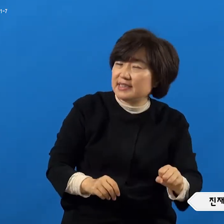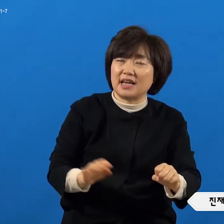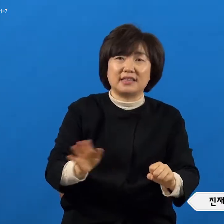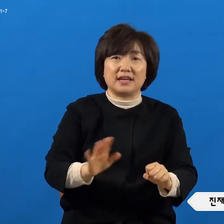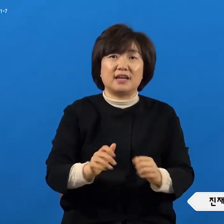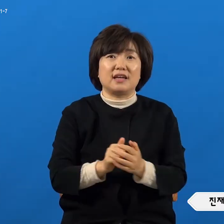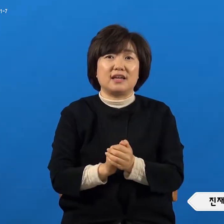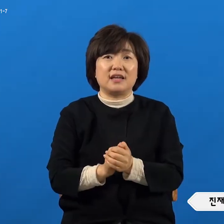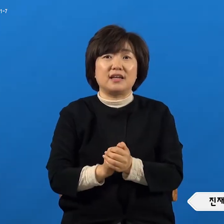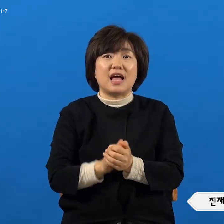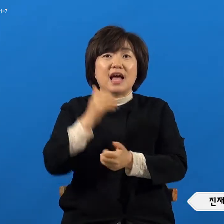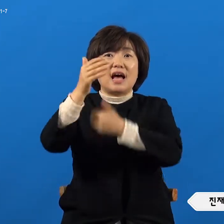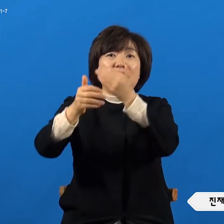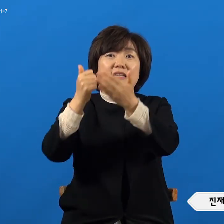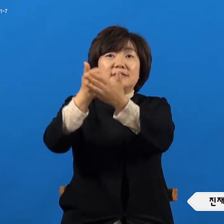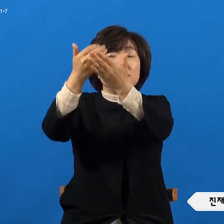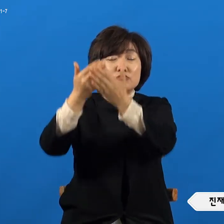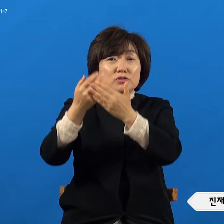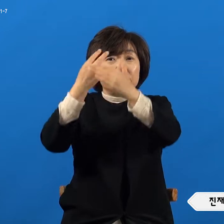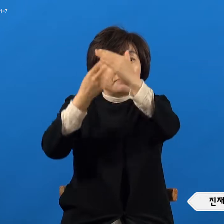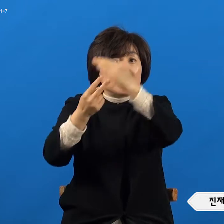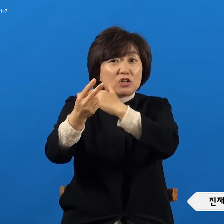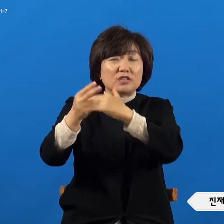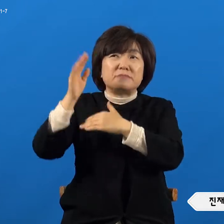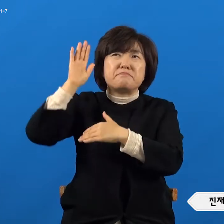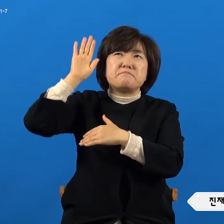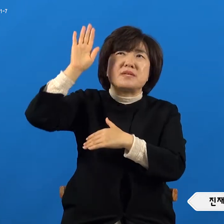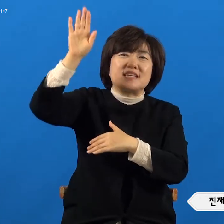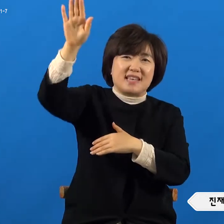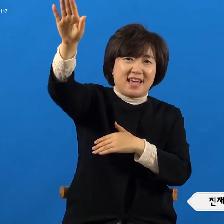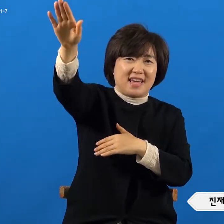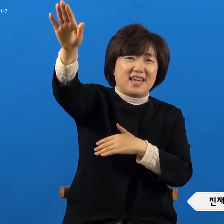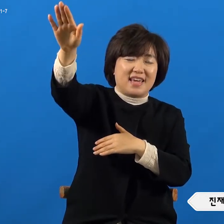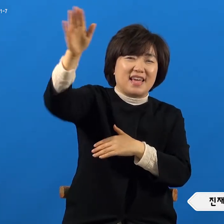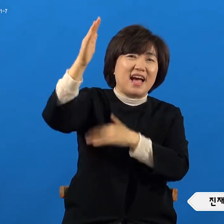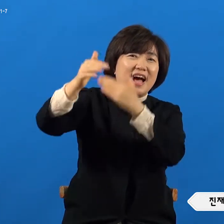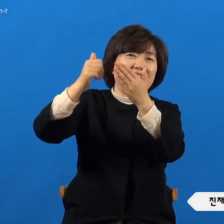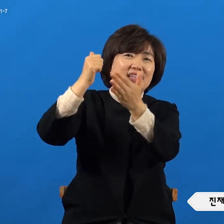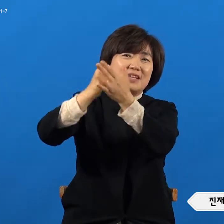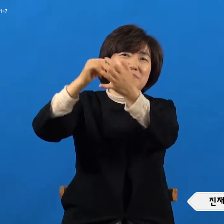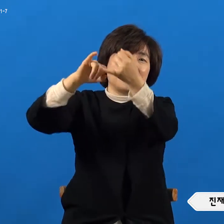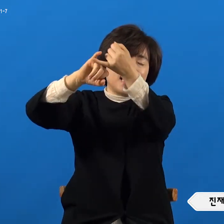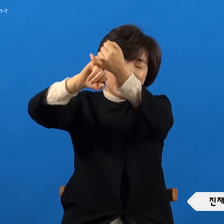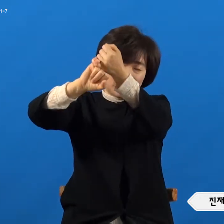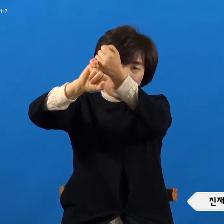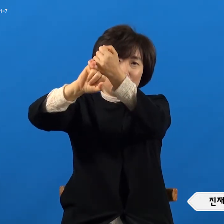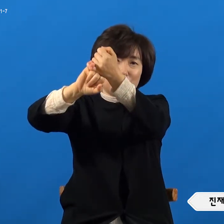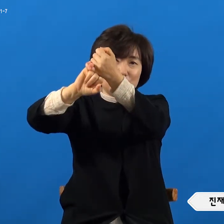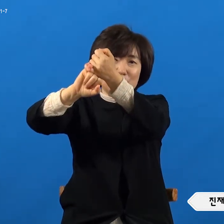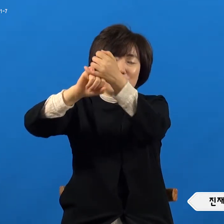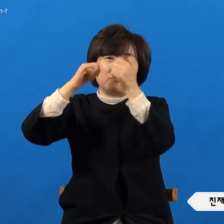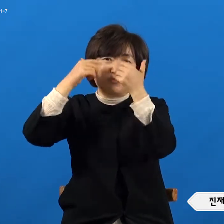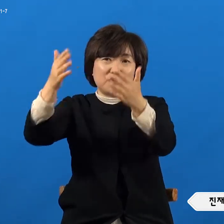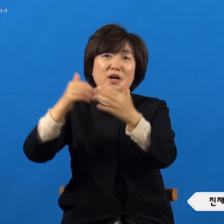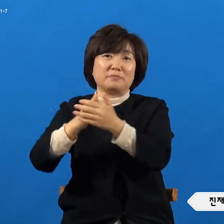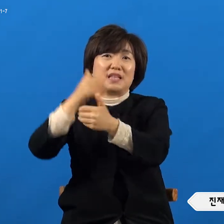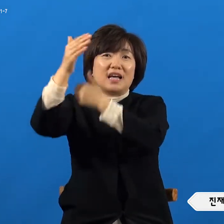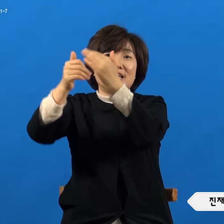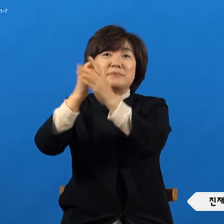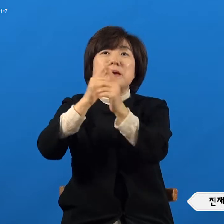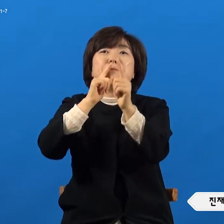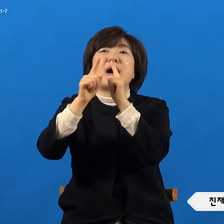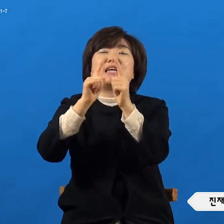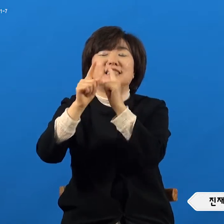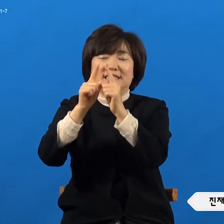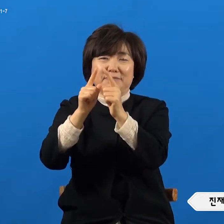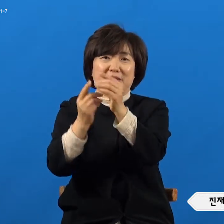않습니다. 하나님이 주신 비전은 미래의 하나님의 약속에서부터 시작합니다. 하나님 말씀에서